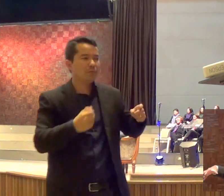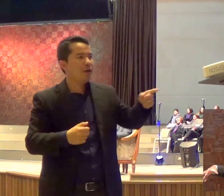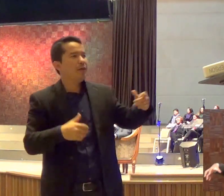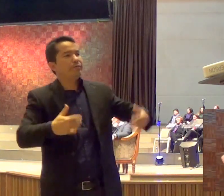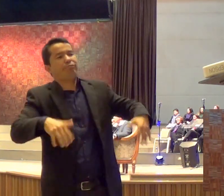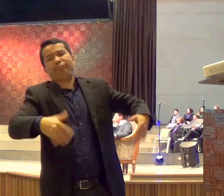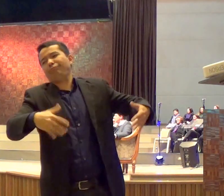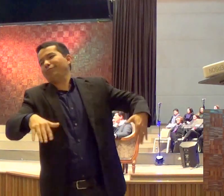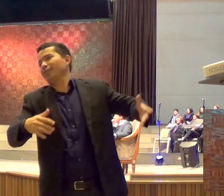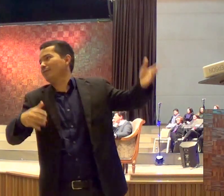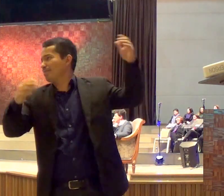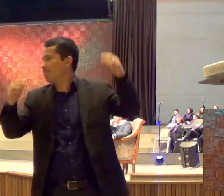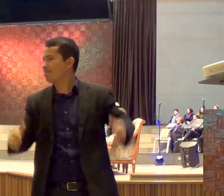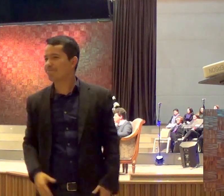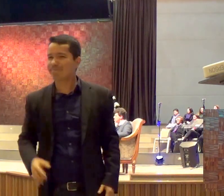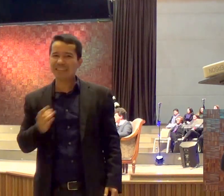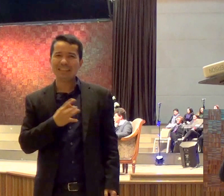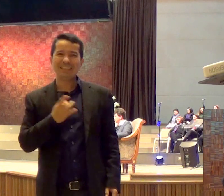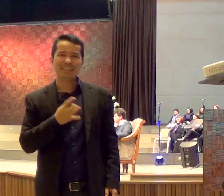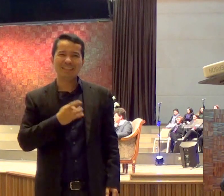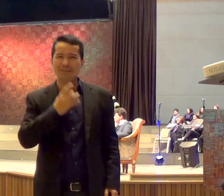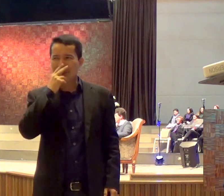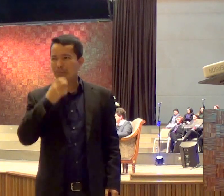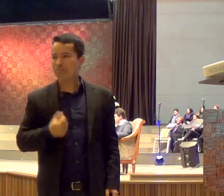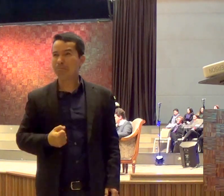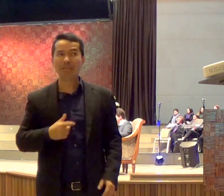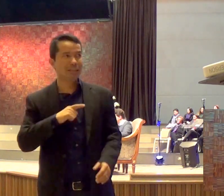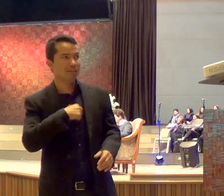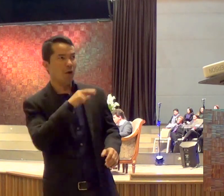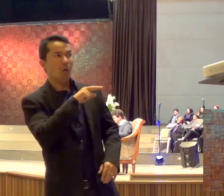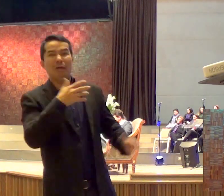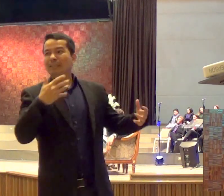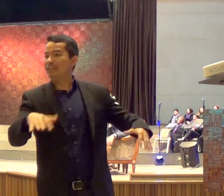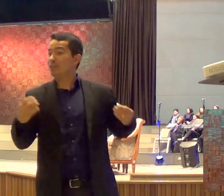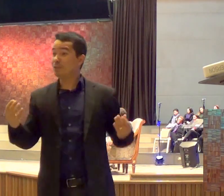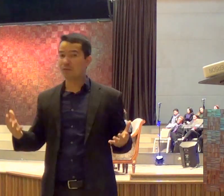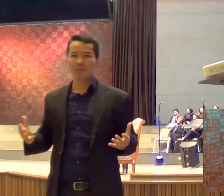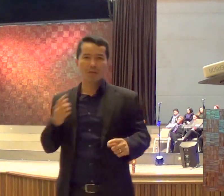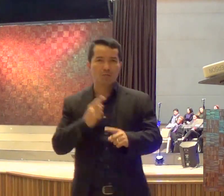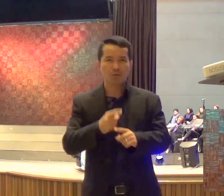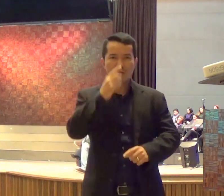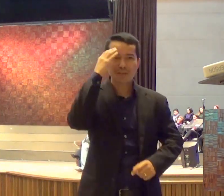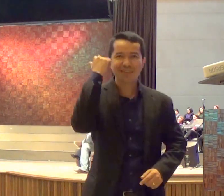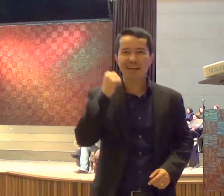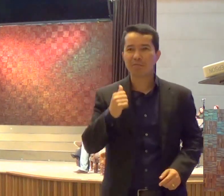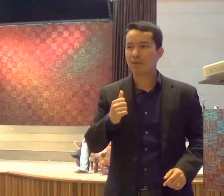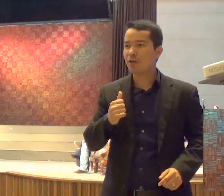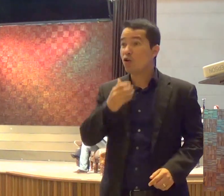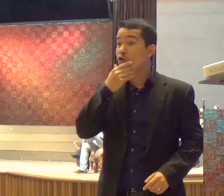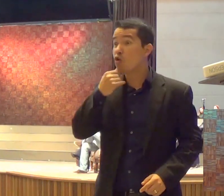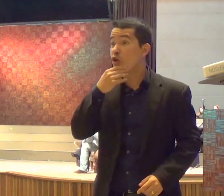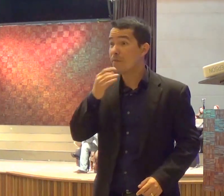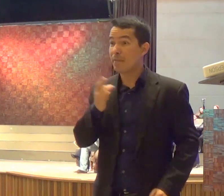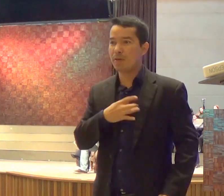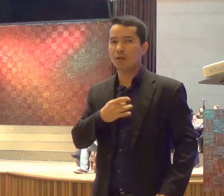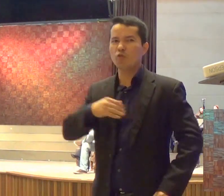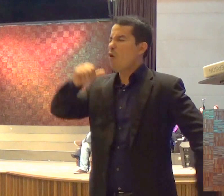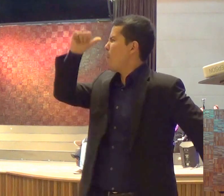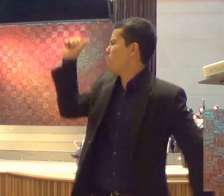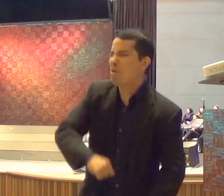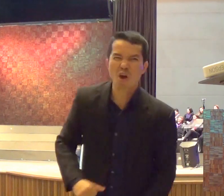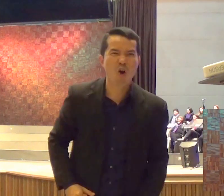a minha a impressão quase convicção Pânico de homem é pior que mulher